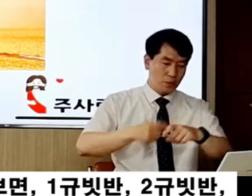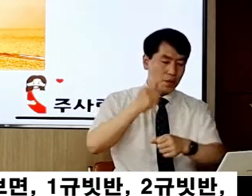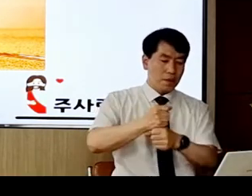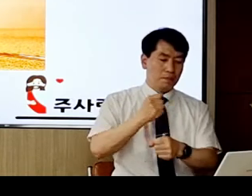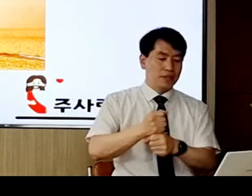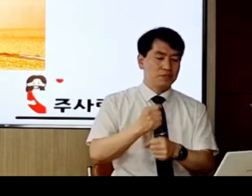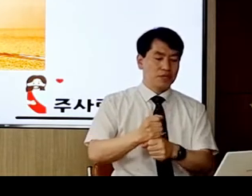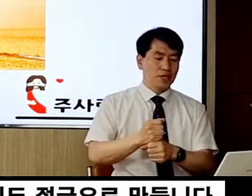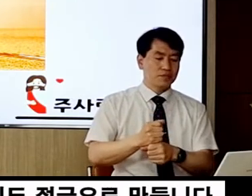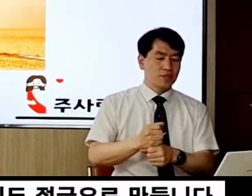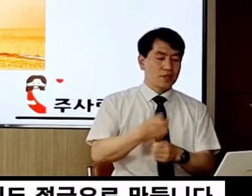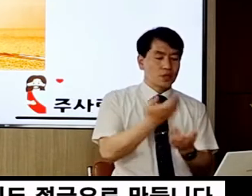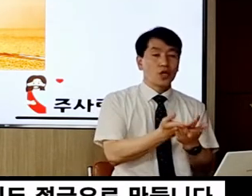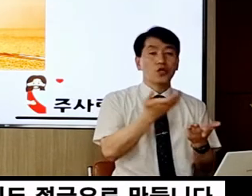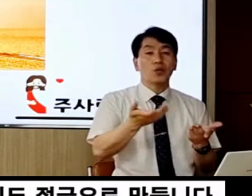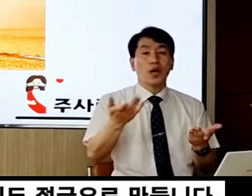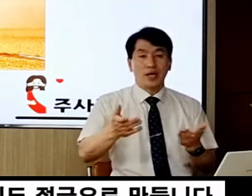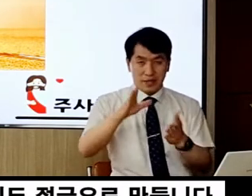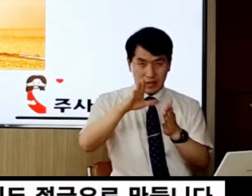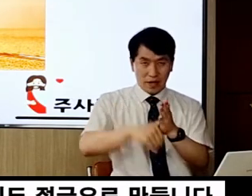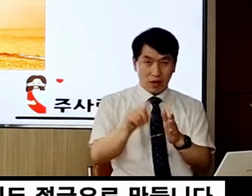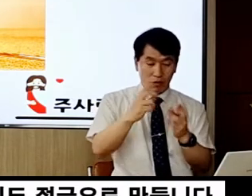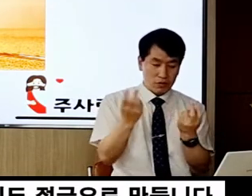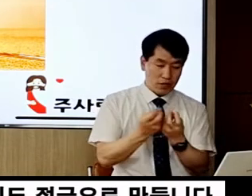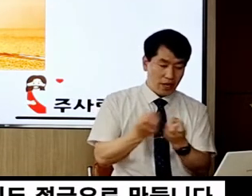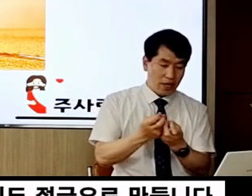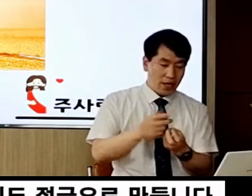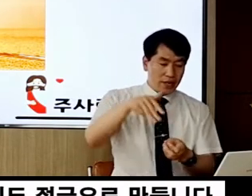반으로 만듭니다. 그래서 이동할 때 어떻게